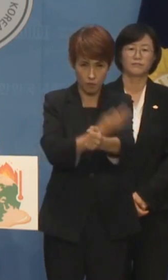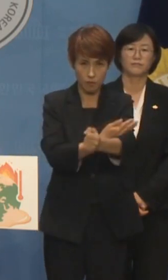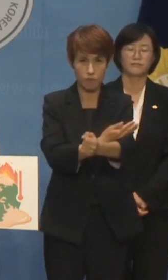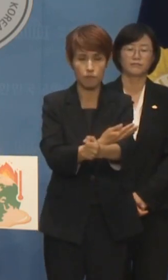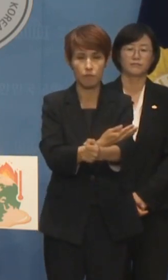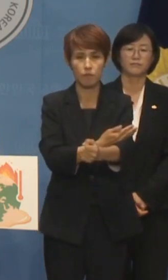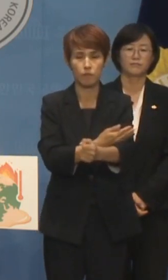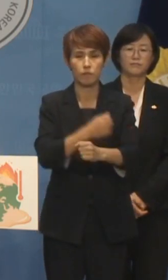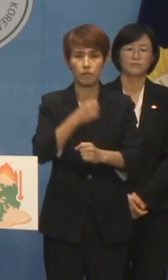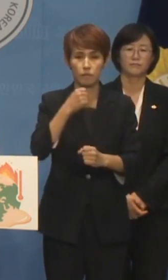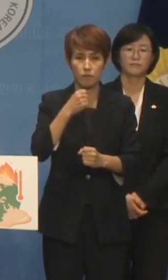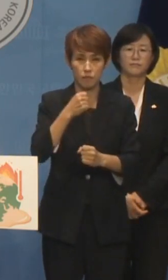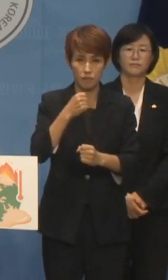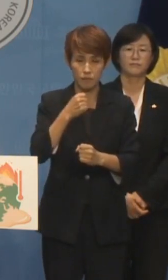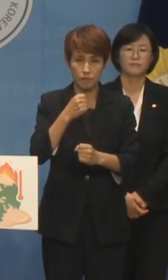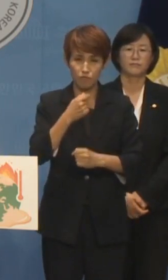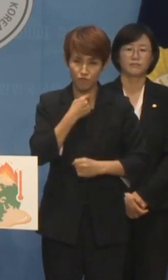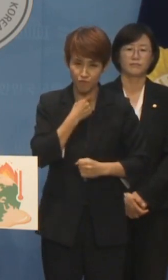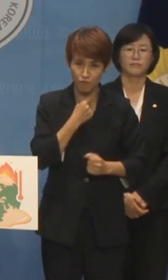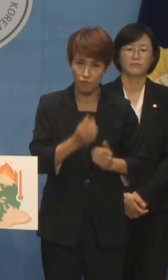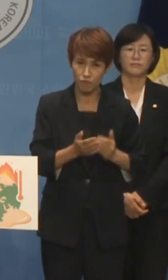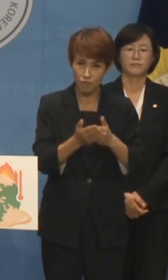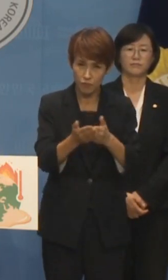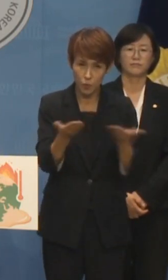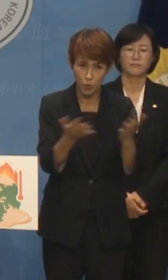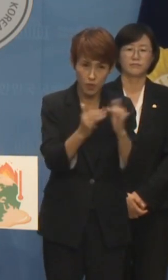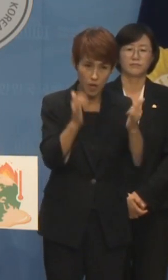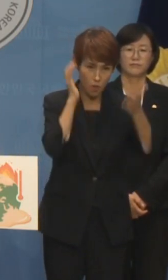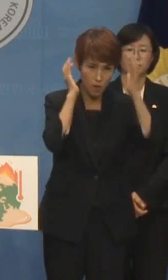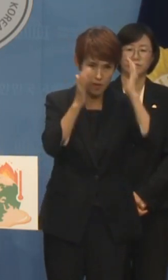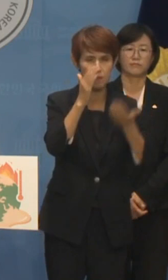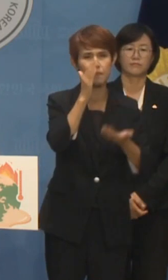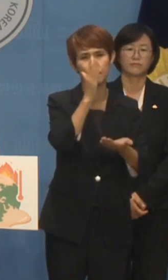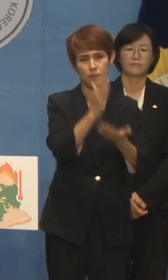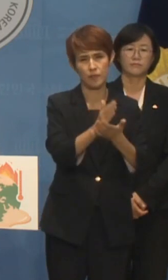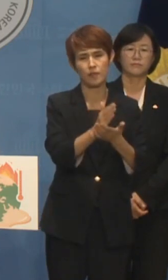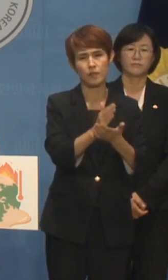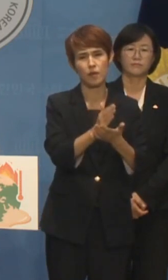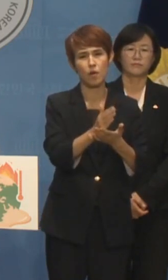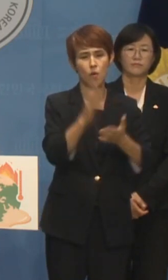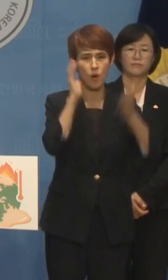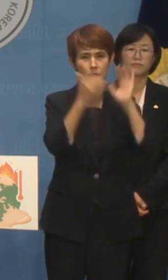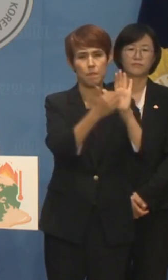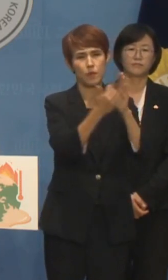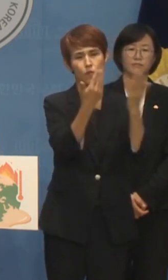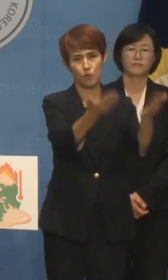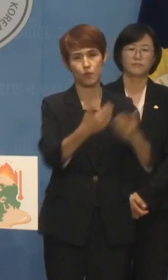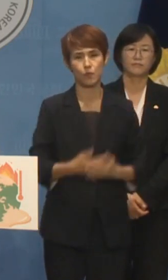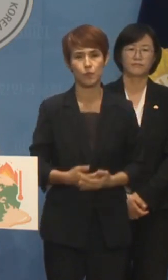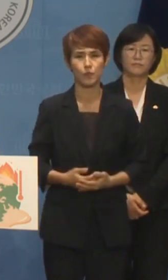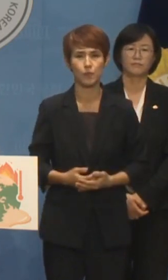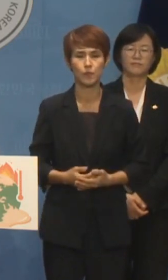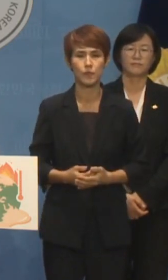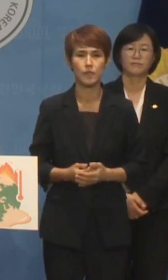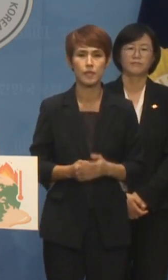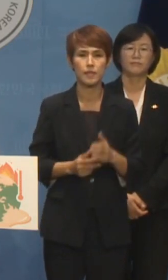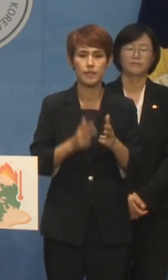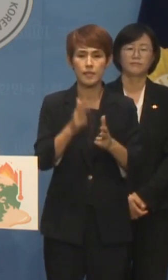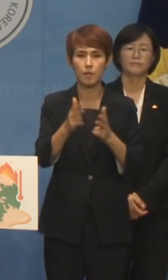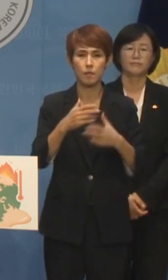발동하는 노동자의 혼란이 없도록 해야 할 것입니다. 네 번째, 산업안전보건 교육